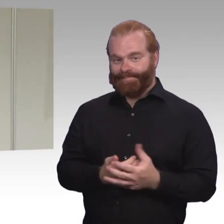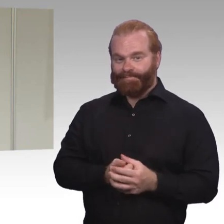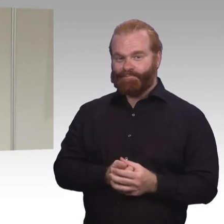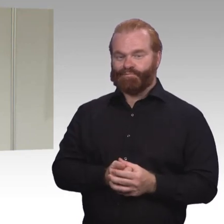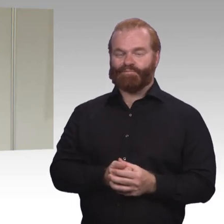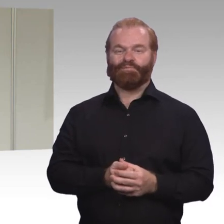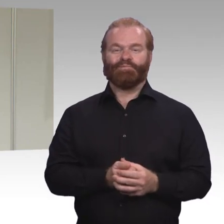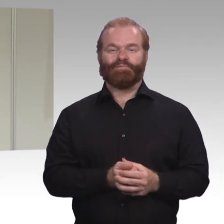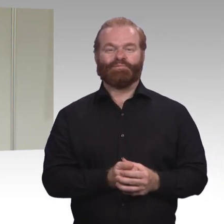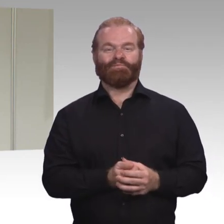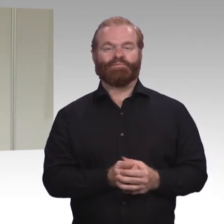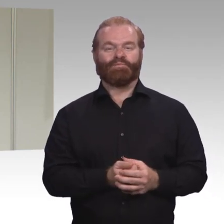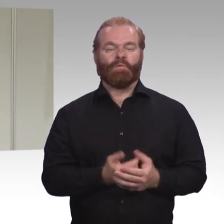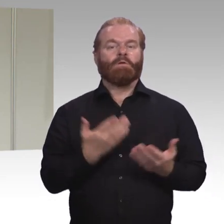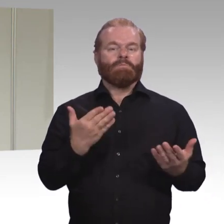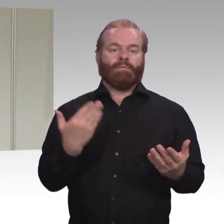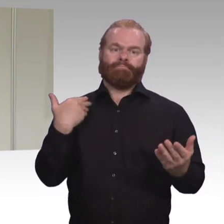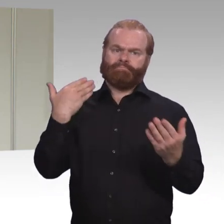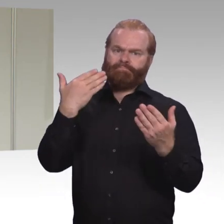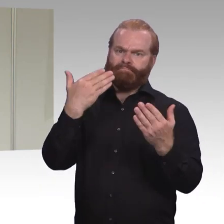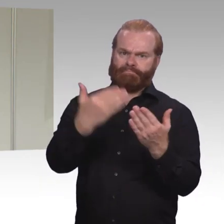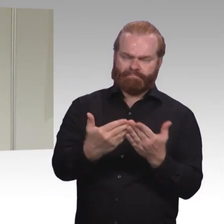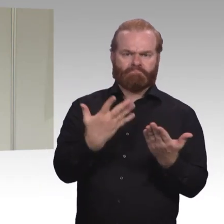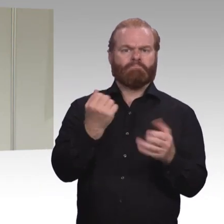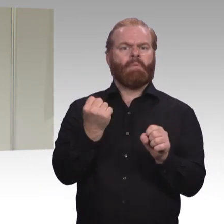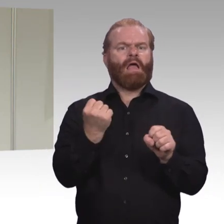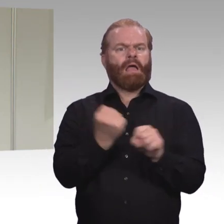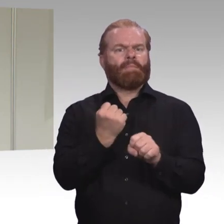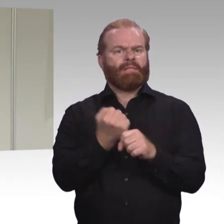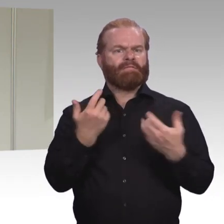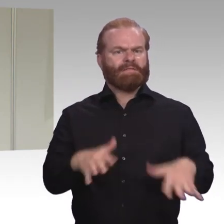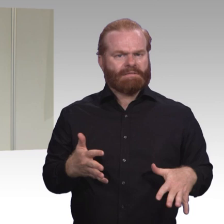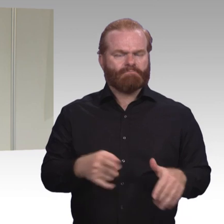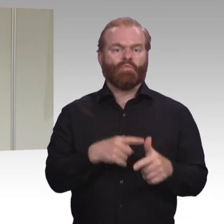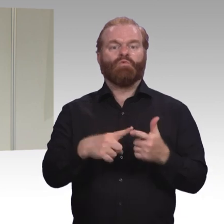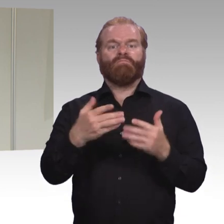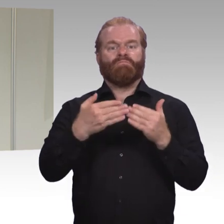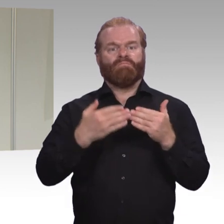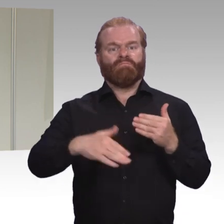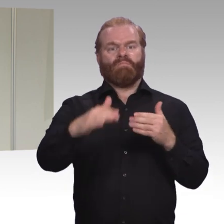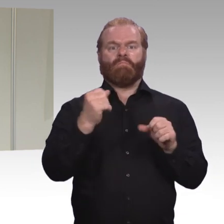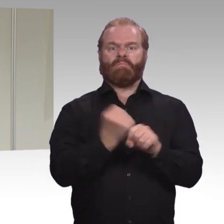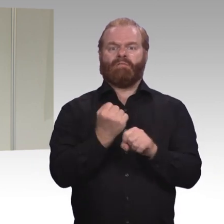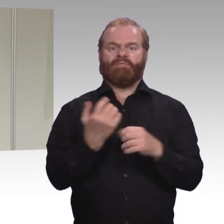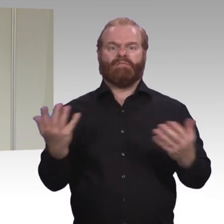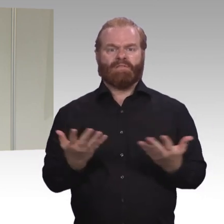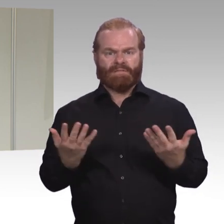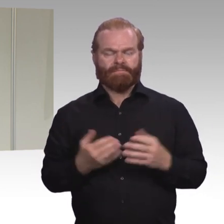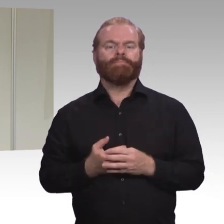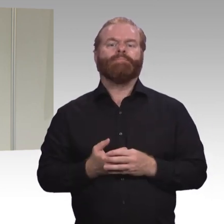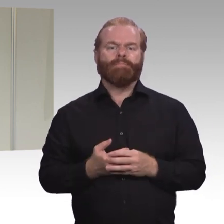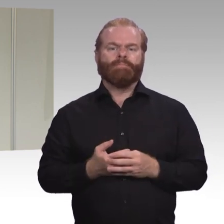Was ist getan worden und was müssen wir tun? Erstens, die Agenda-Nutzung ist gestartet. Mit ihr bringen